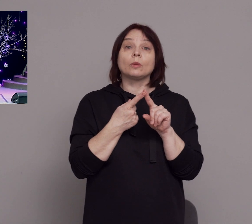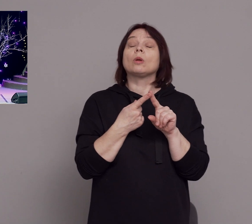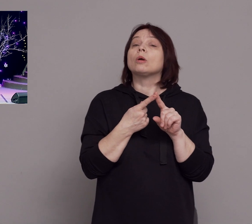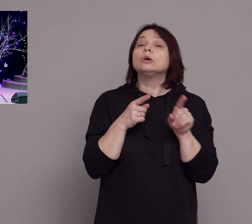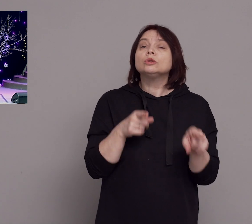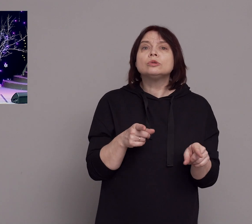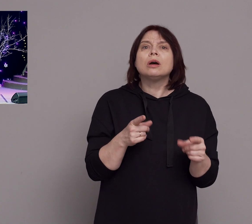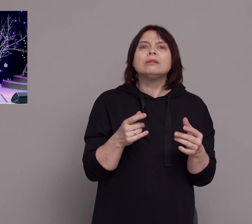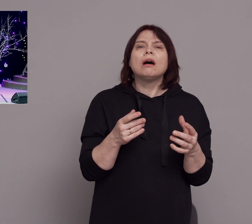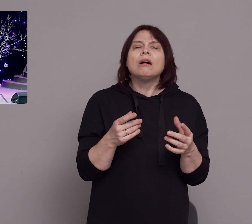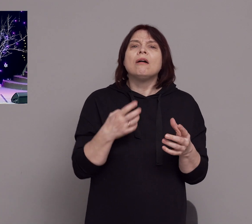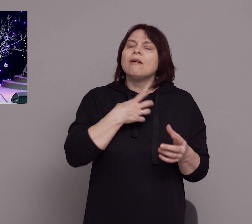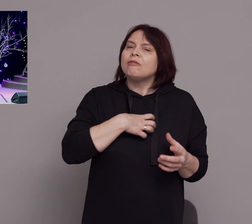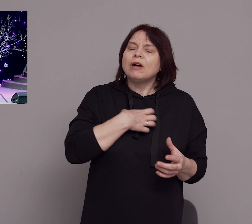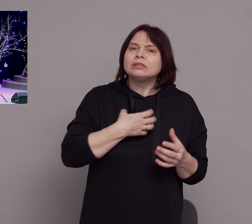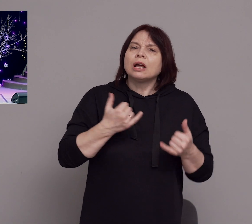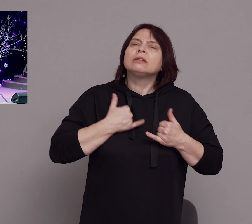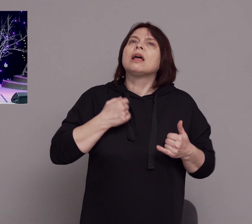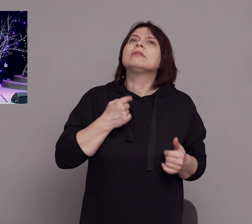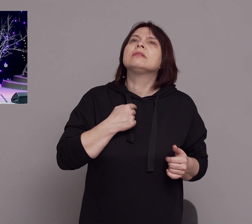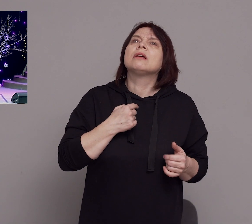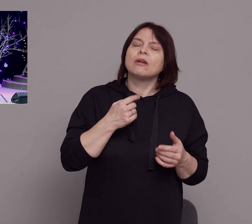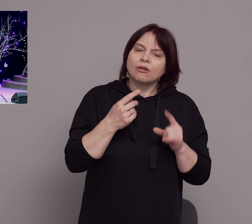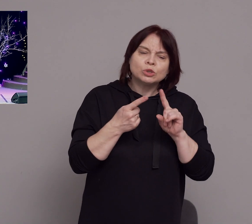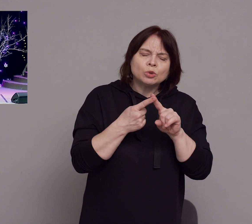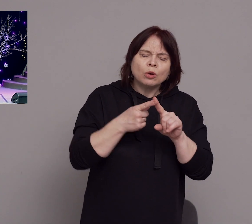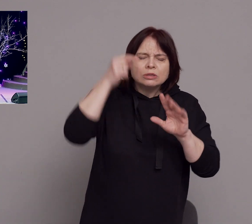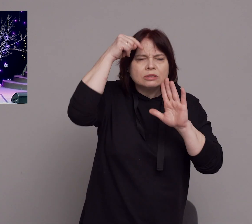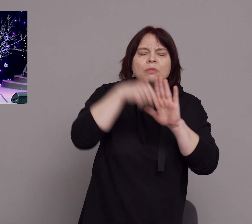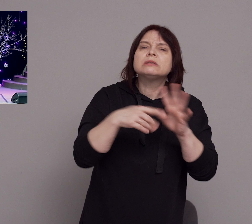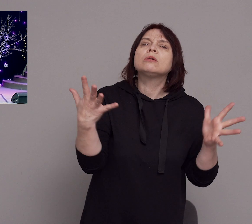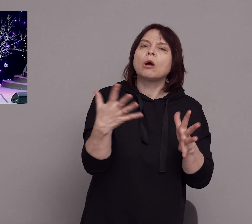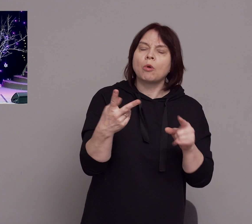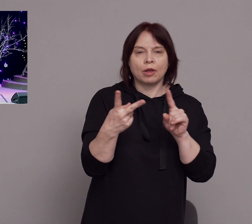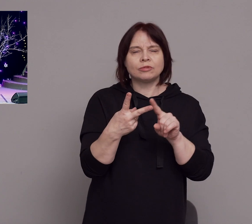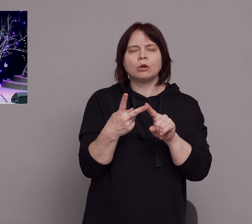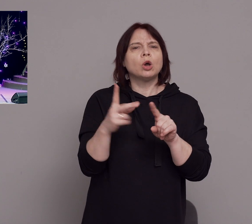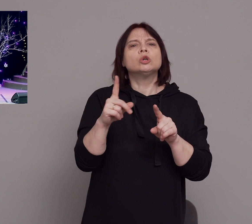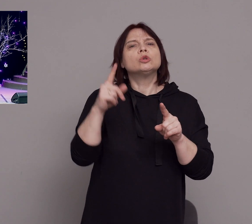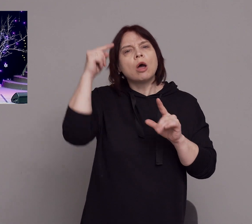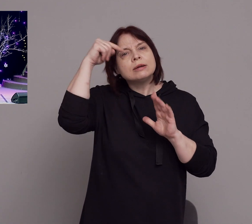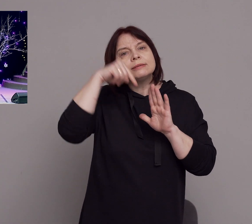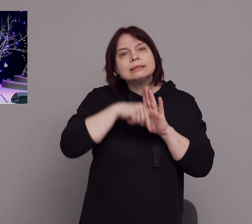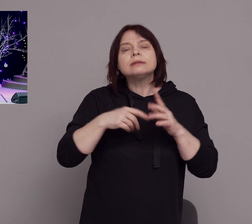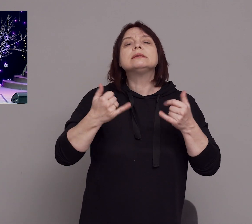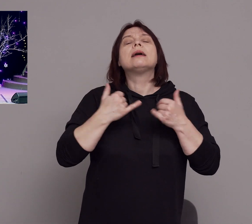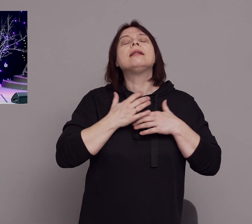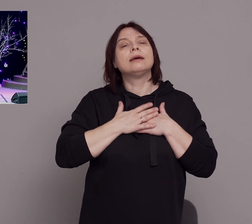текст значит? Второе, что это значит для нас? Итак, давайте начнем с 6 стиха.